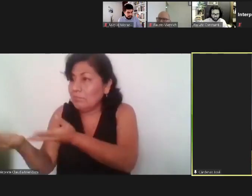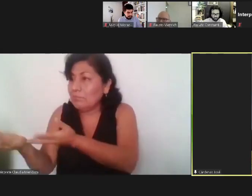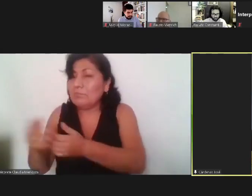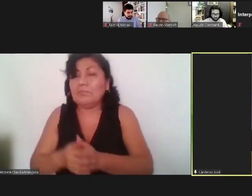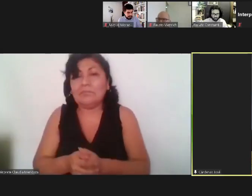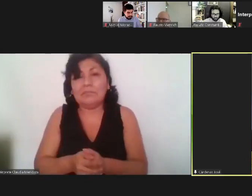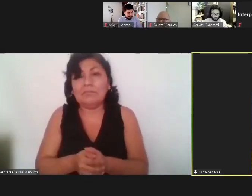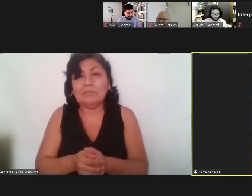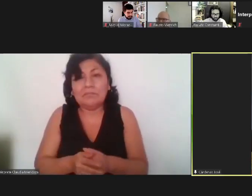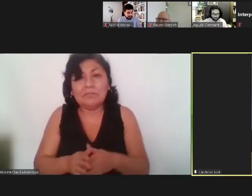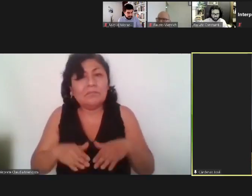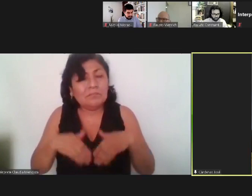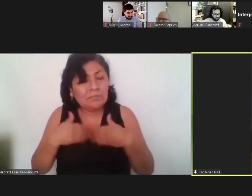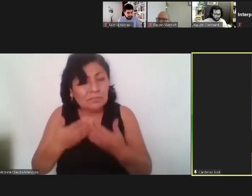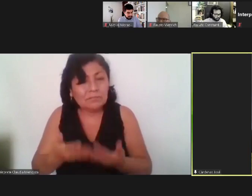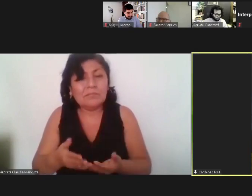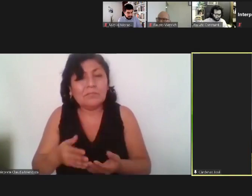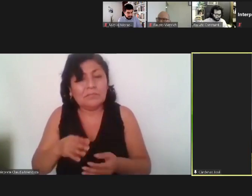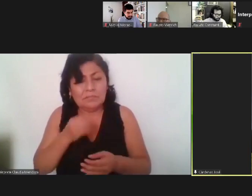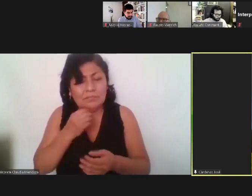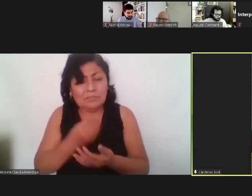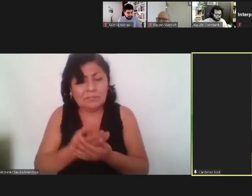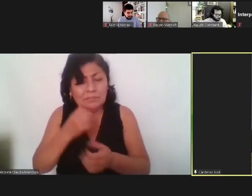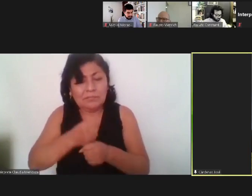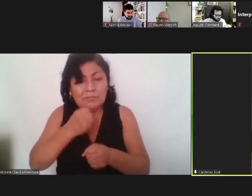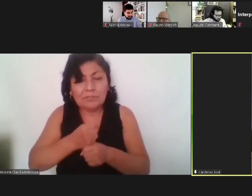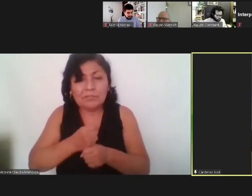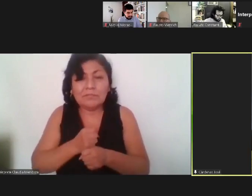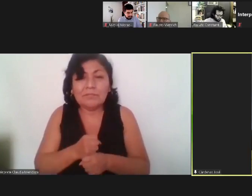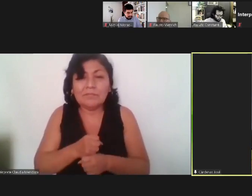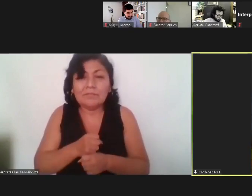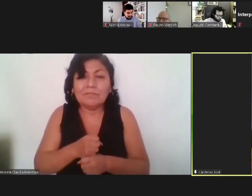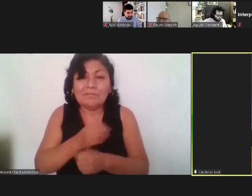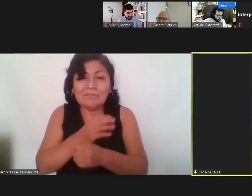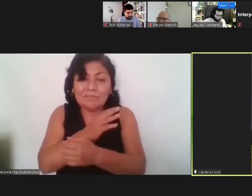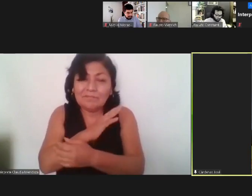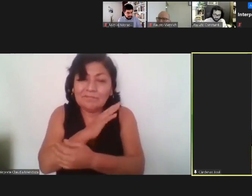un buen trabajo y felicitaciones a Indecopy.